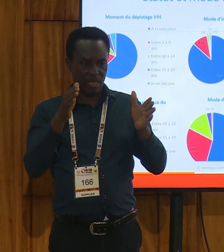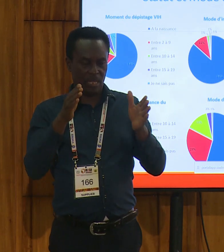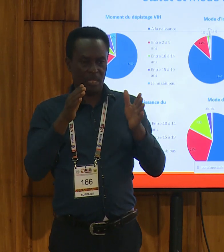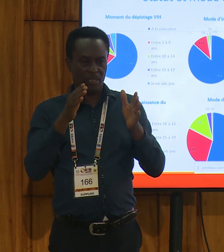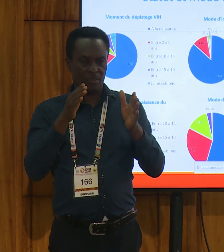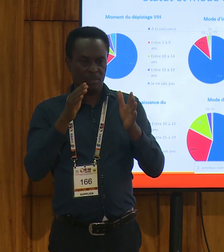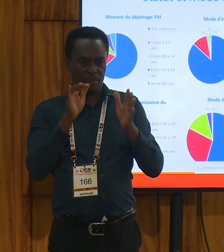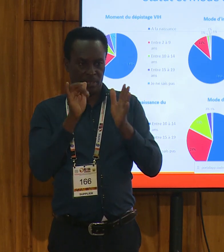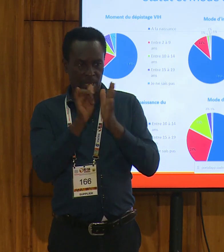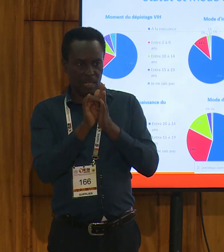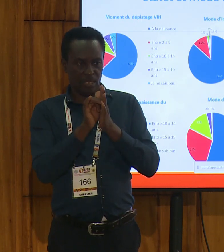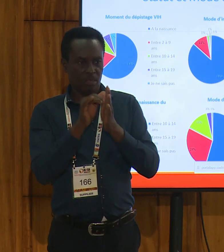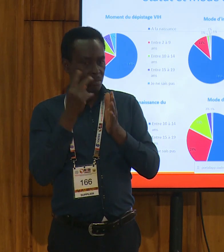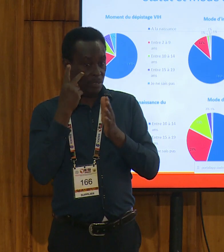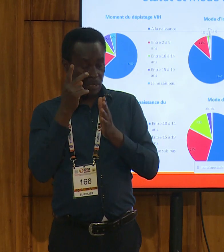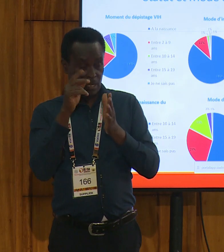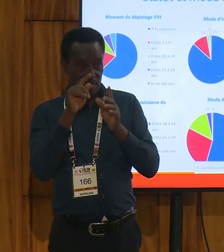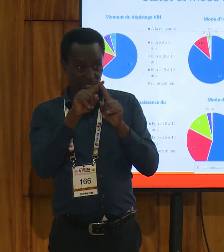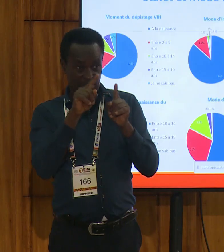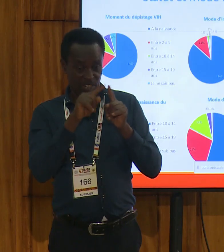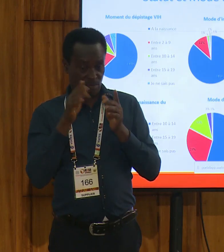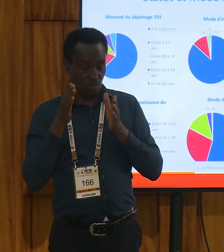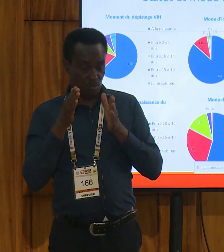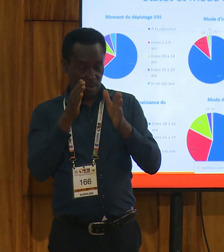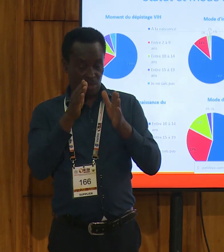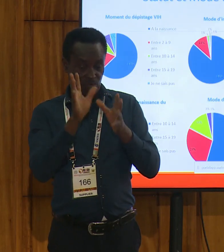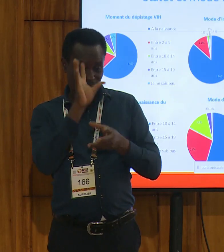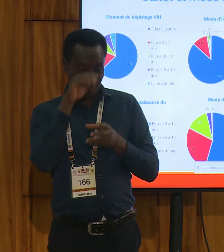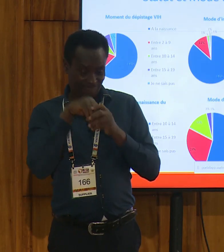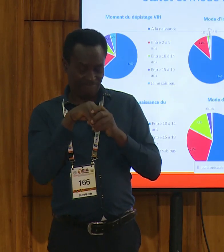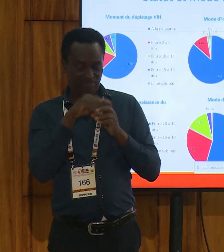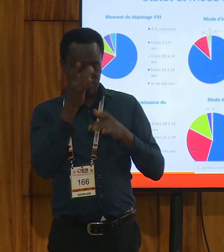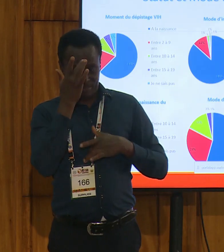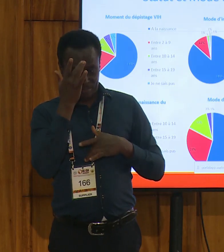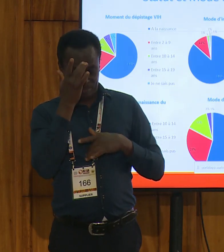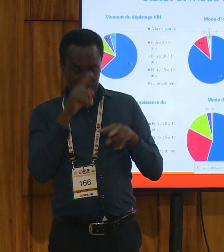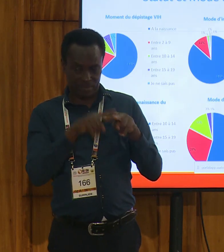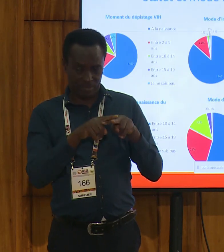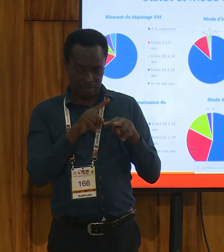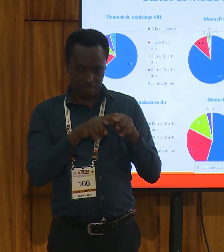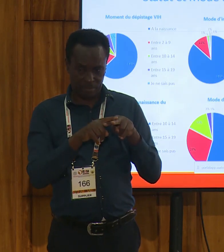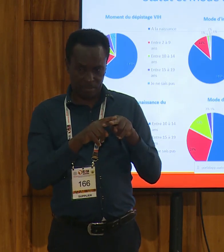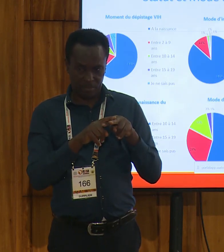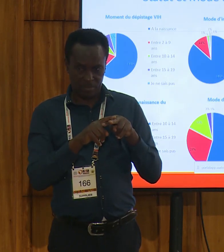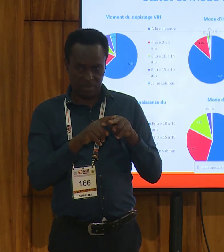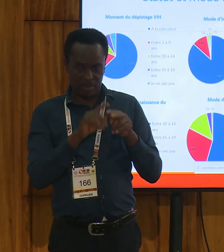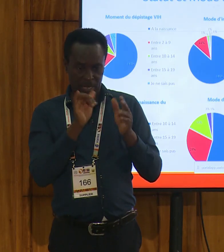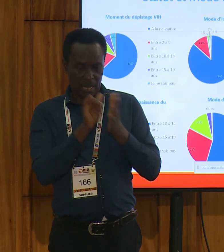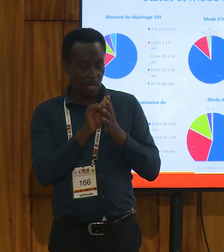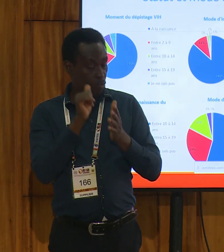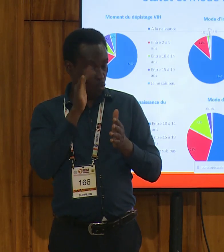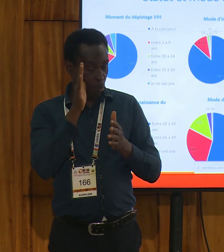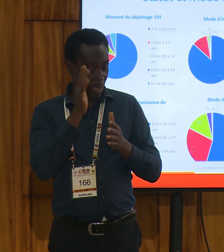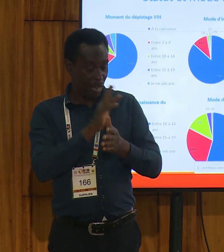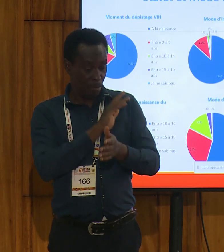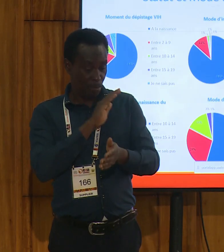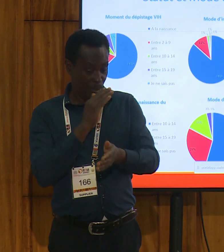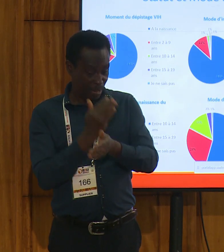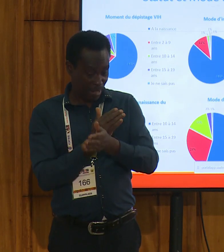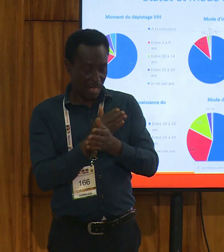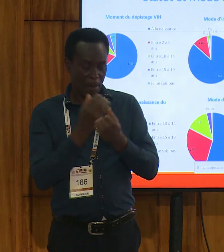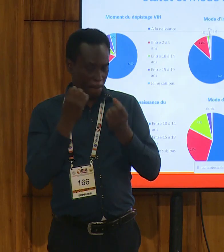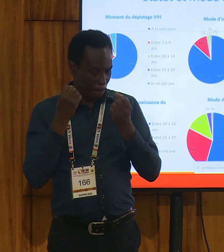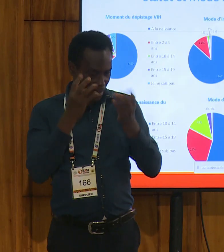plus fréquent, soulignant l'importance aussi du suivi des femmes enceintes qui sont séropositives.